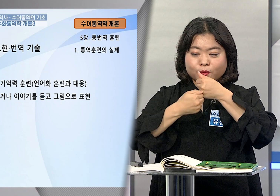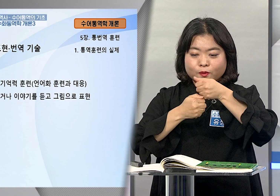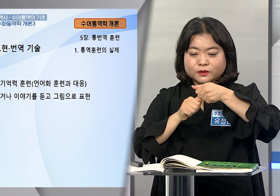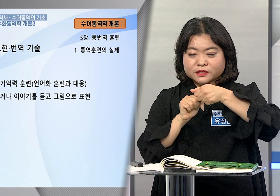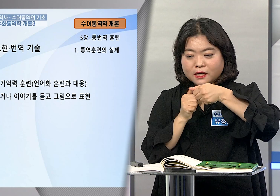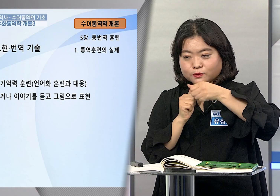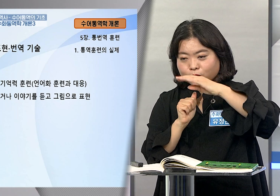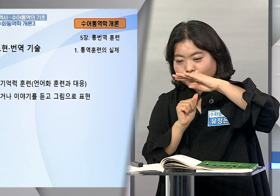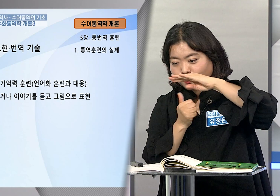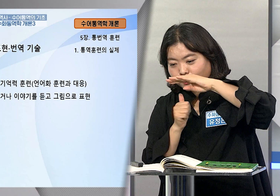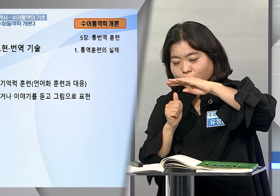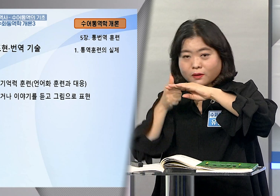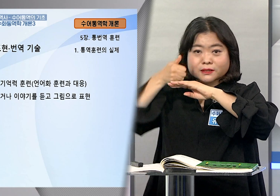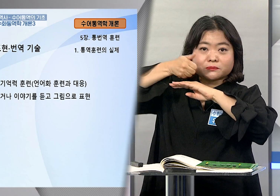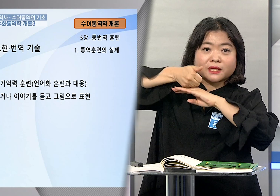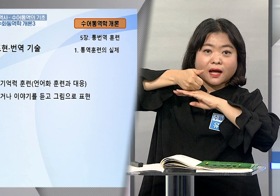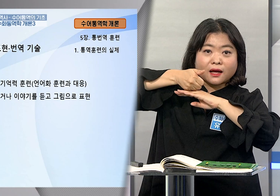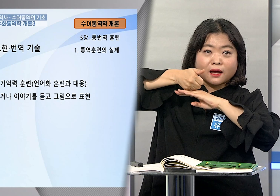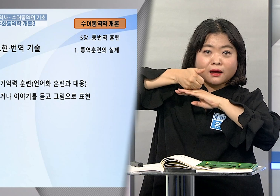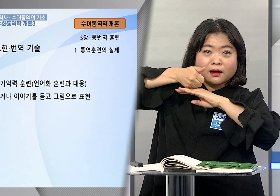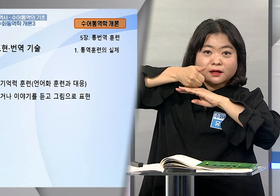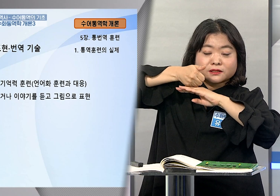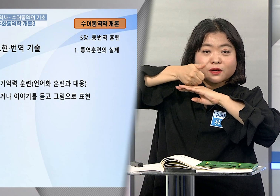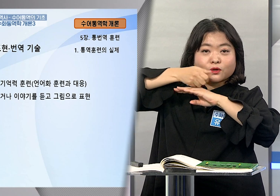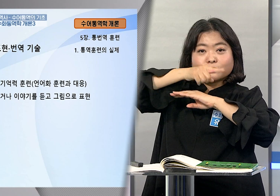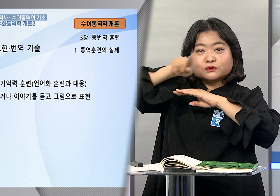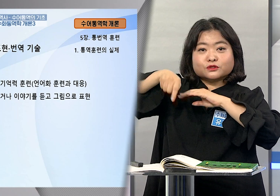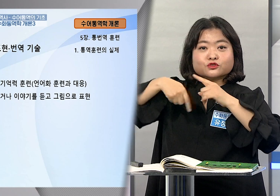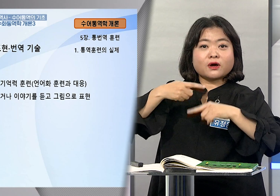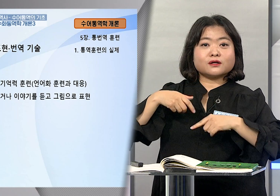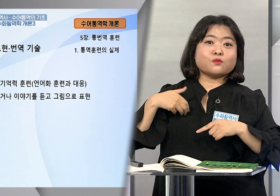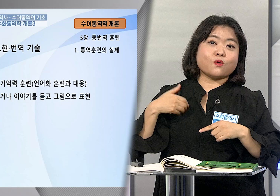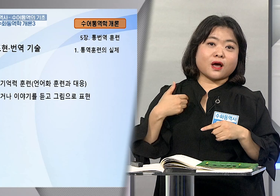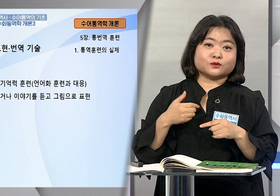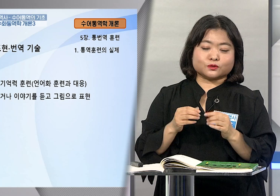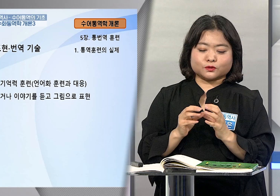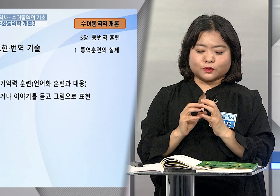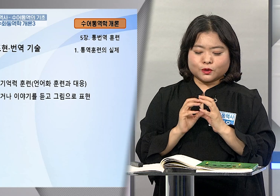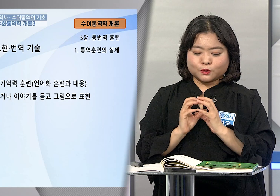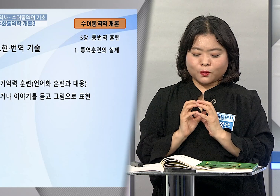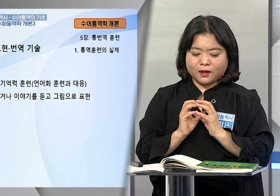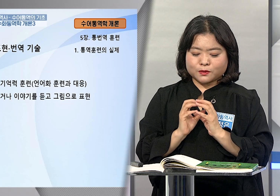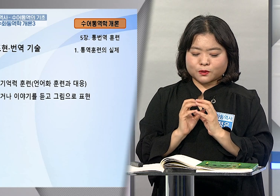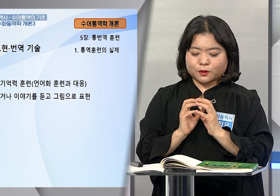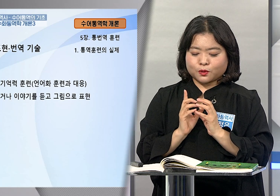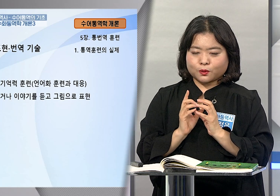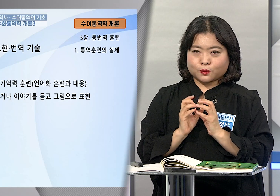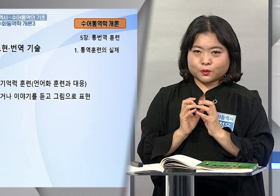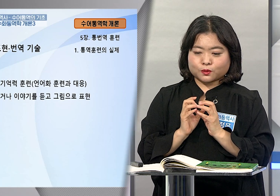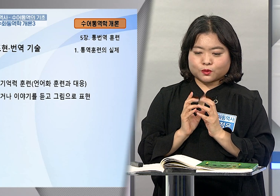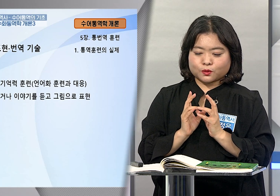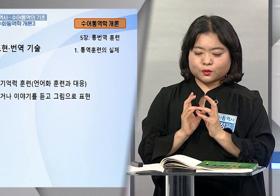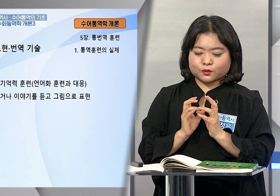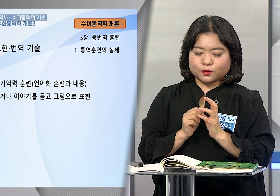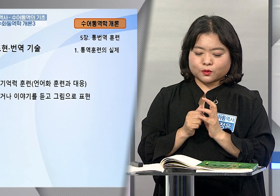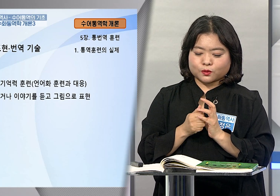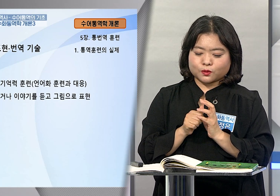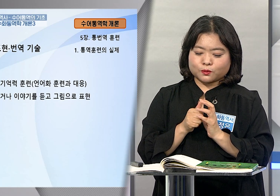밟고 지상으로 올라왔습니다. 자, 여러분들 수화를 몰라도 동그라미 속에 톡, 톡, 톡 뭐가